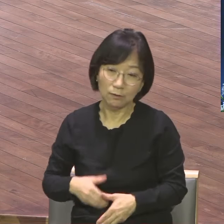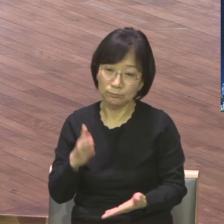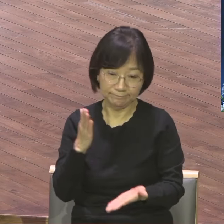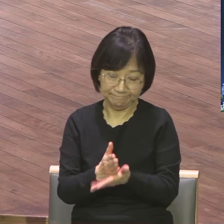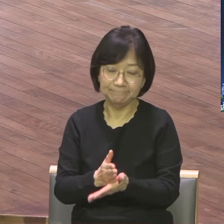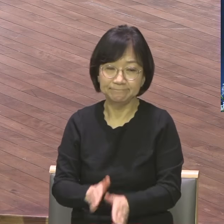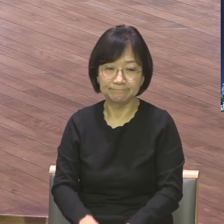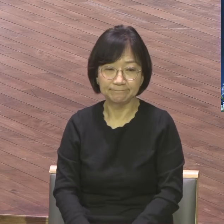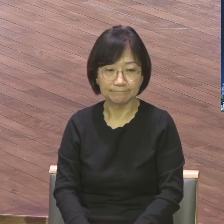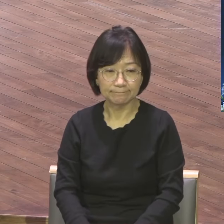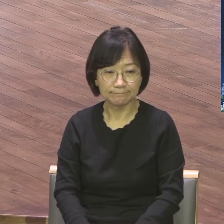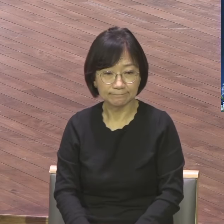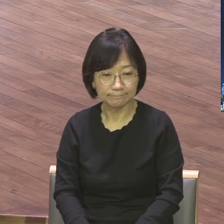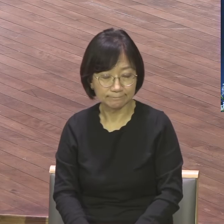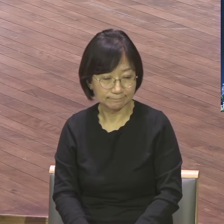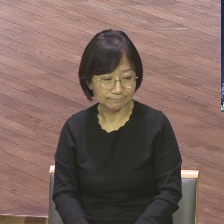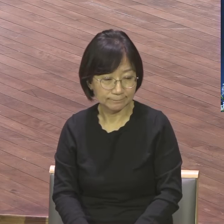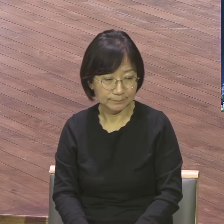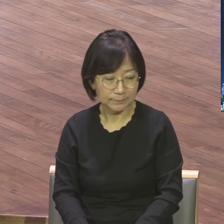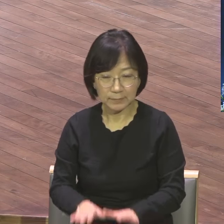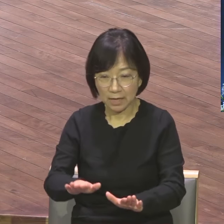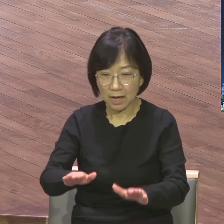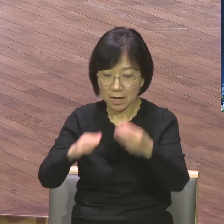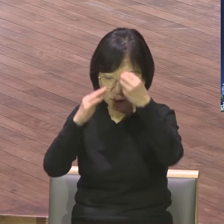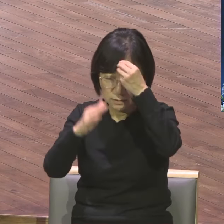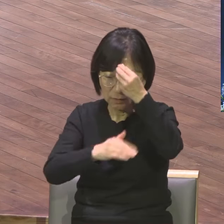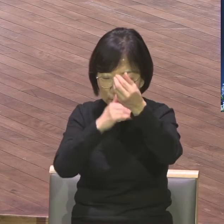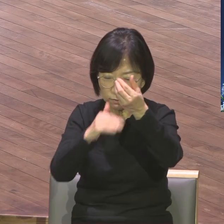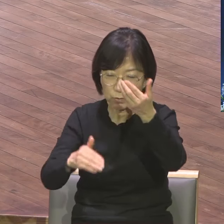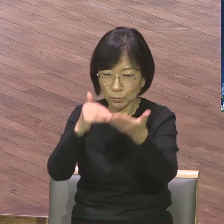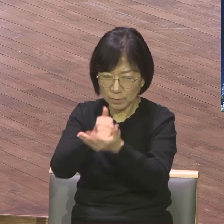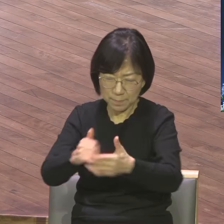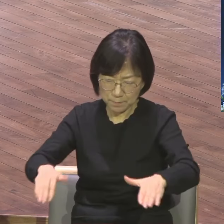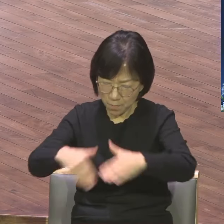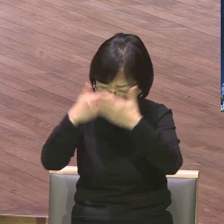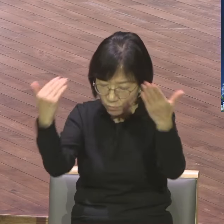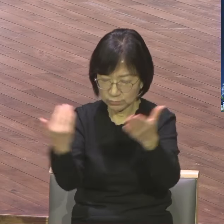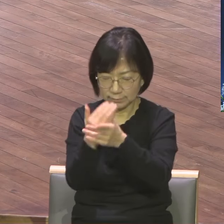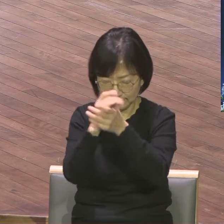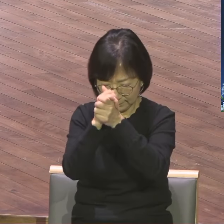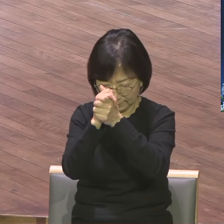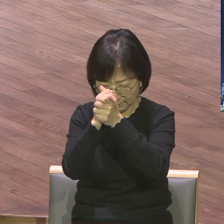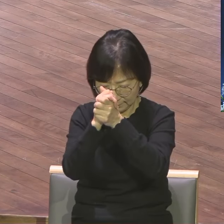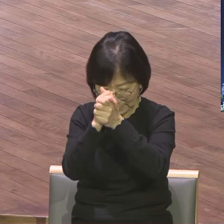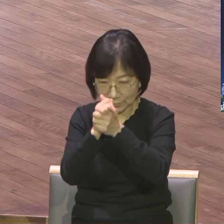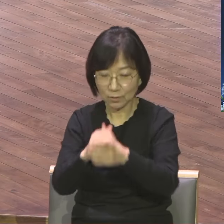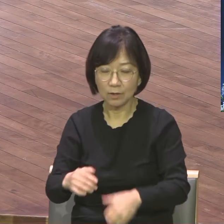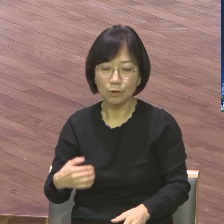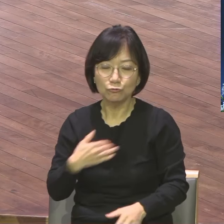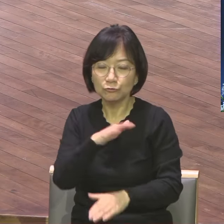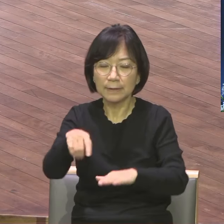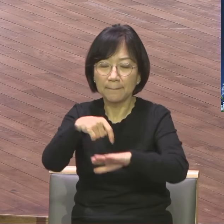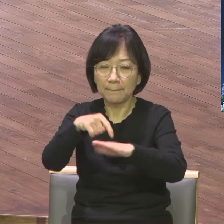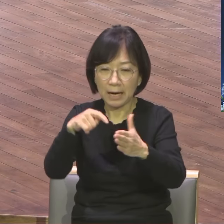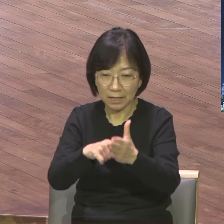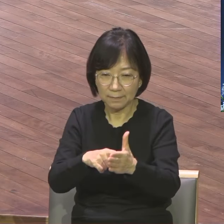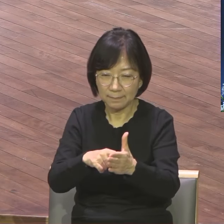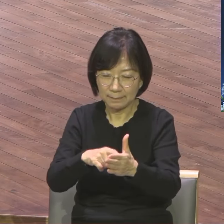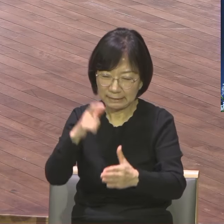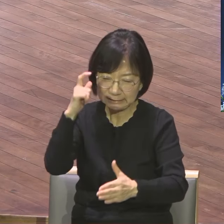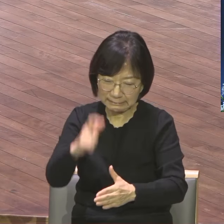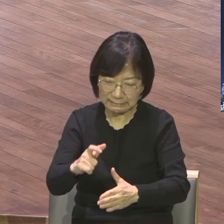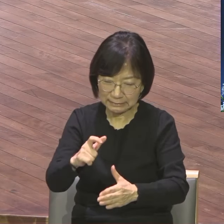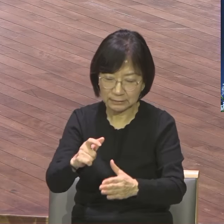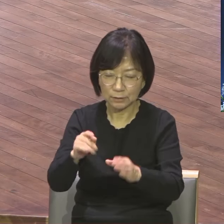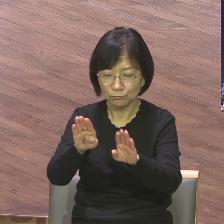그래 이번 기회를 통해 전교인이 기도함으로 우리 속에 있는 굳게 닫힌 옥문이 열리는 귀한 시간표